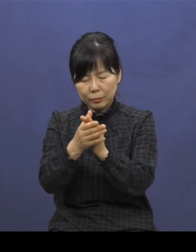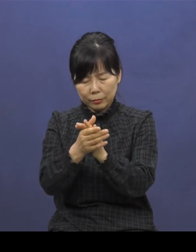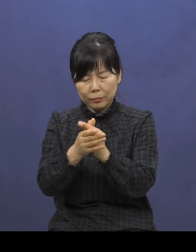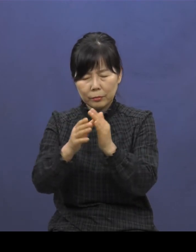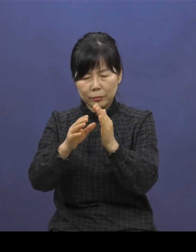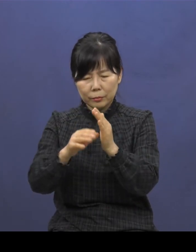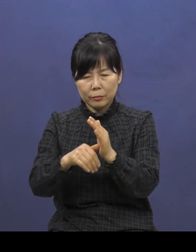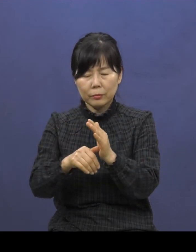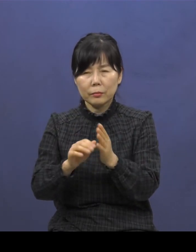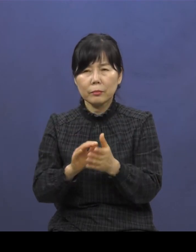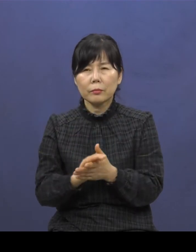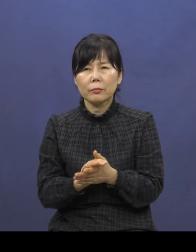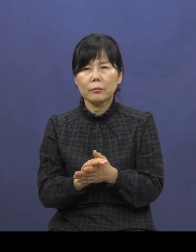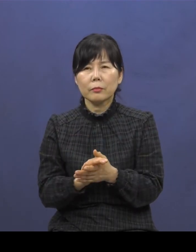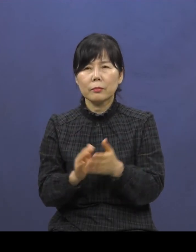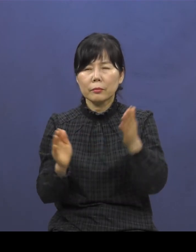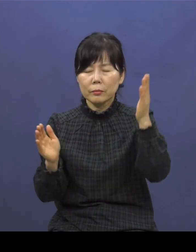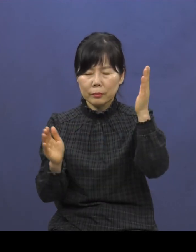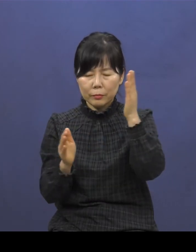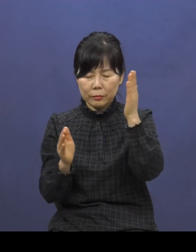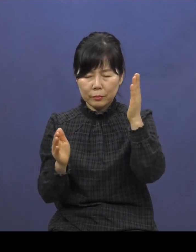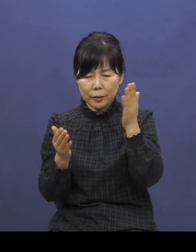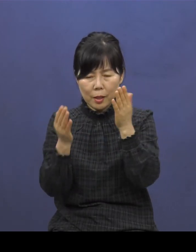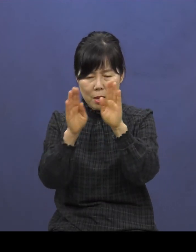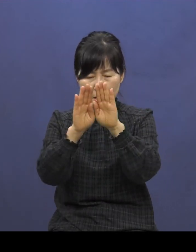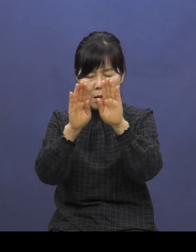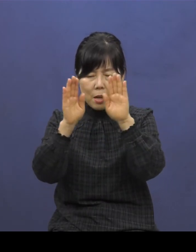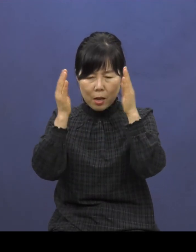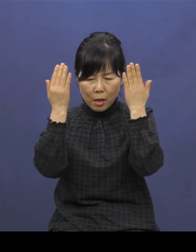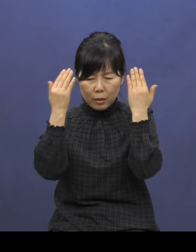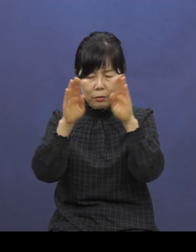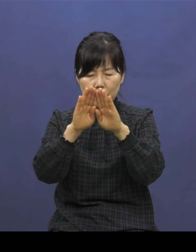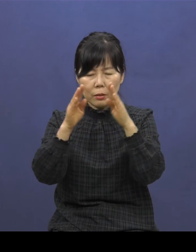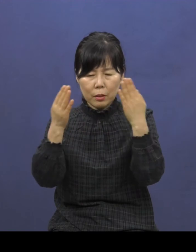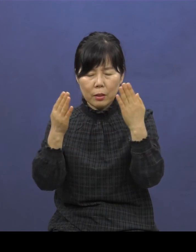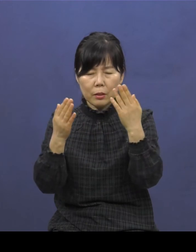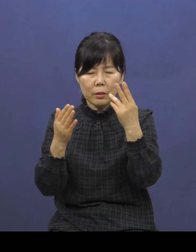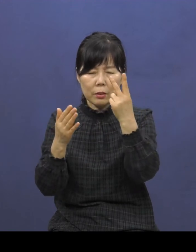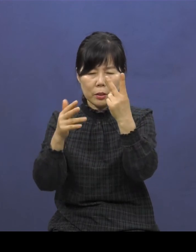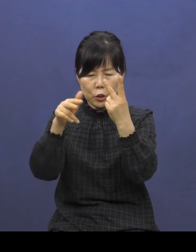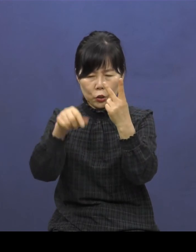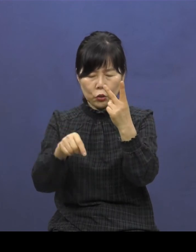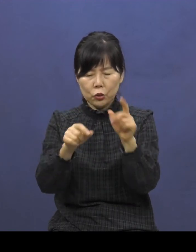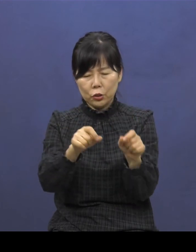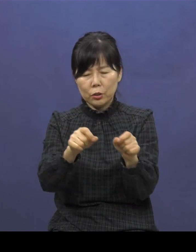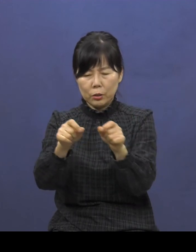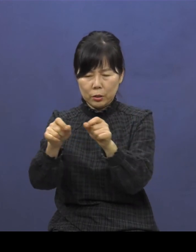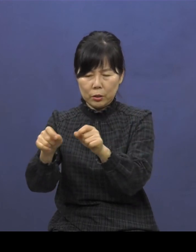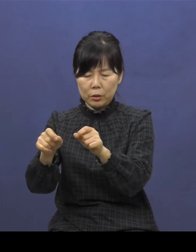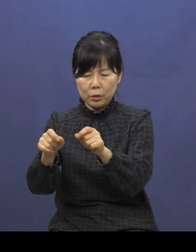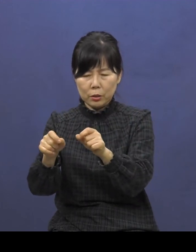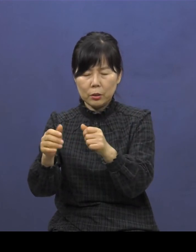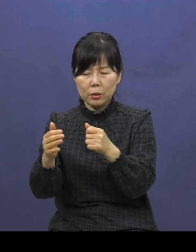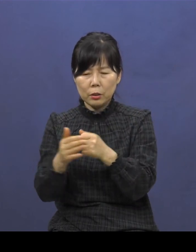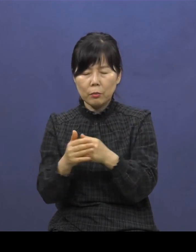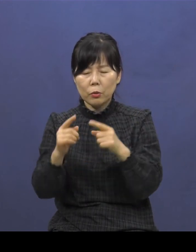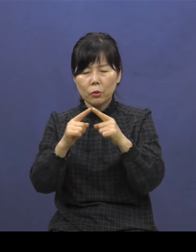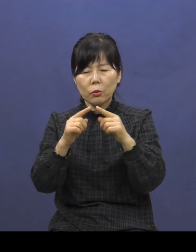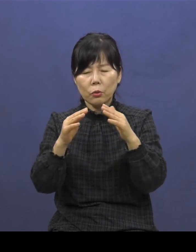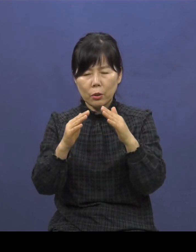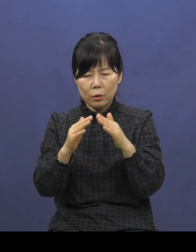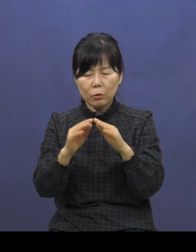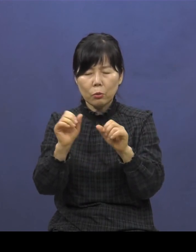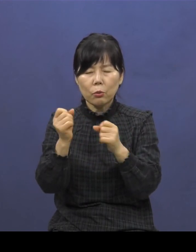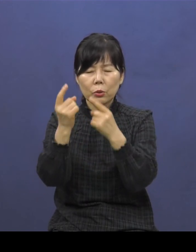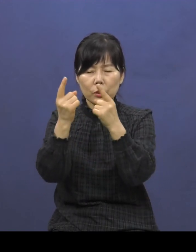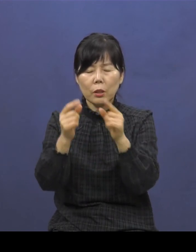시간 우리가 함께 기도할 때 정말 우리 아이들 개학이 4월 6일로 그렇게 또 2주가 연기되면서 우리 교회가